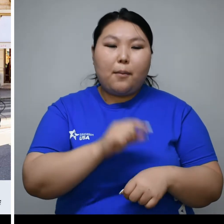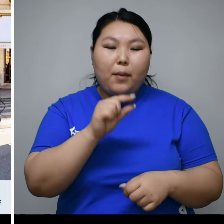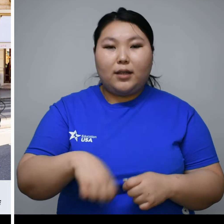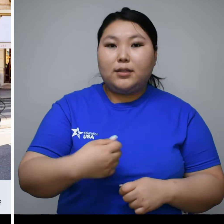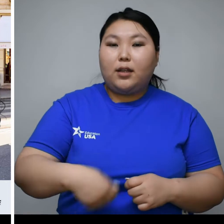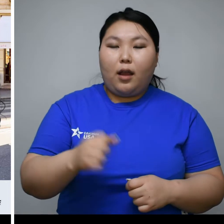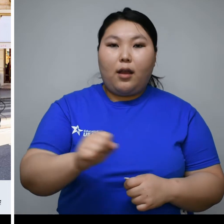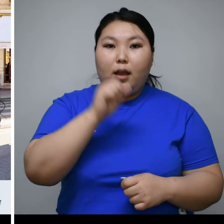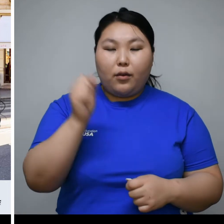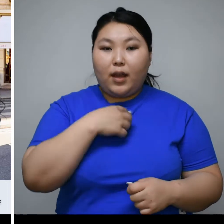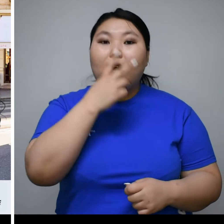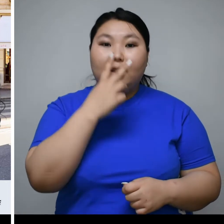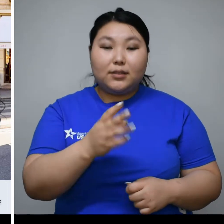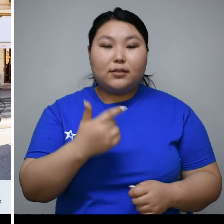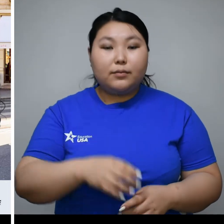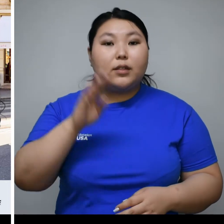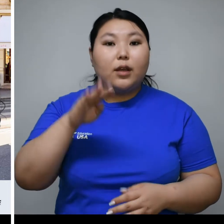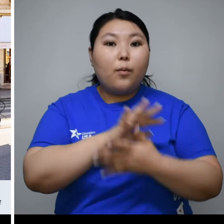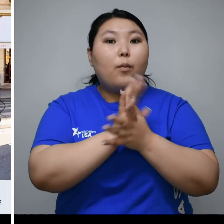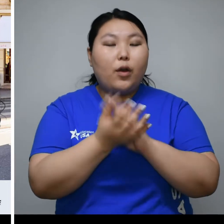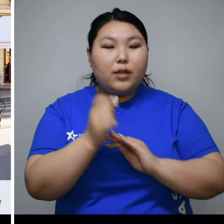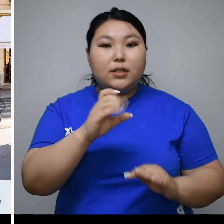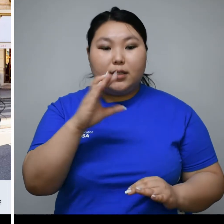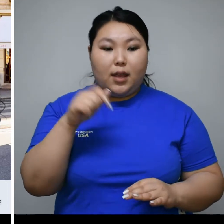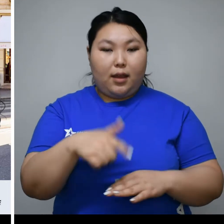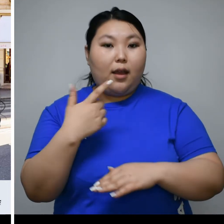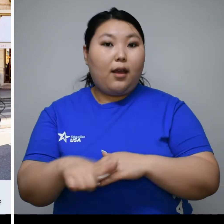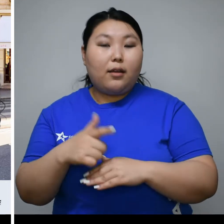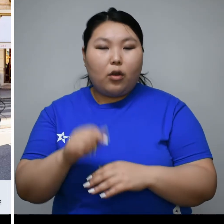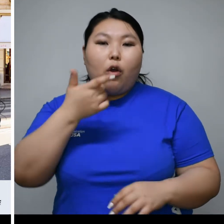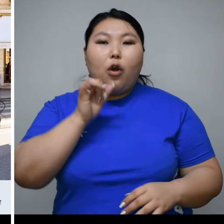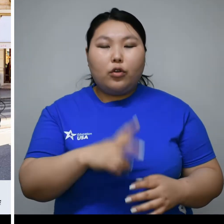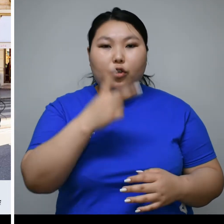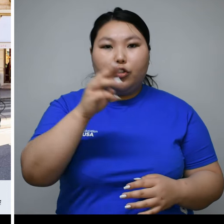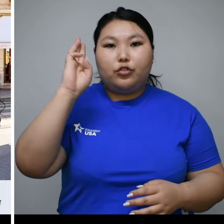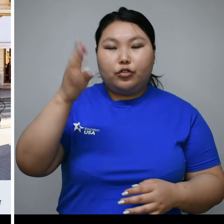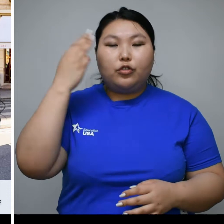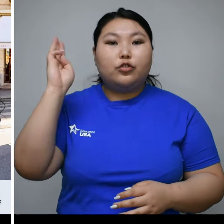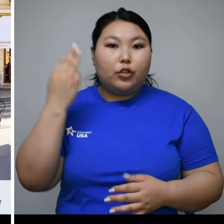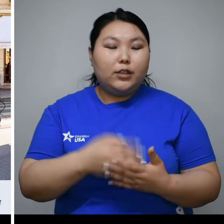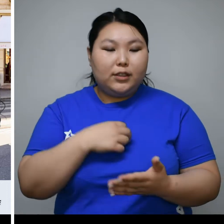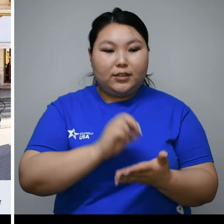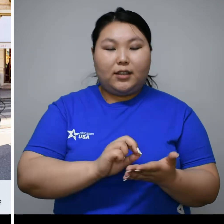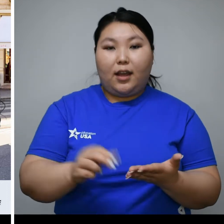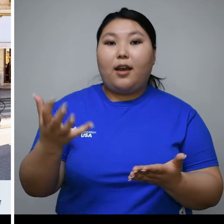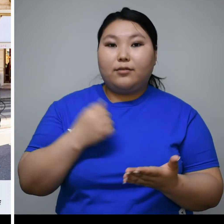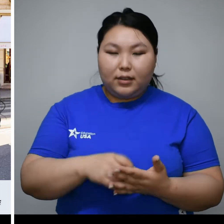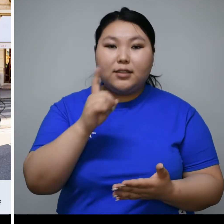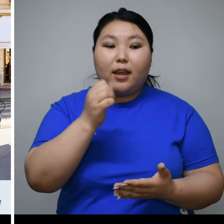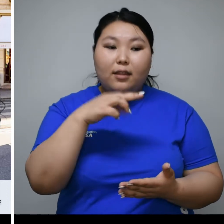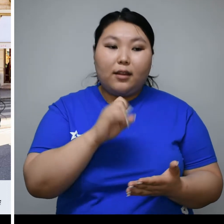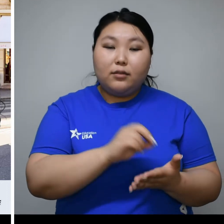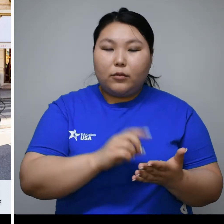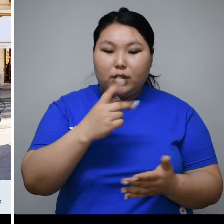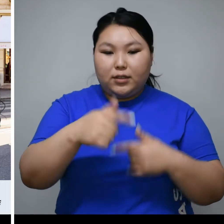баг зарцуулах асуудлууд харагддаг. Тийм болохоор эсээнээс гадна гол нь хоёр тодорхойлох цагтал авдаг. Тэр тодорхойлох